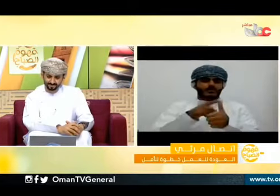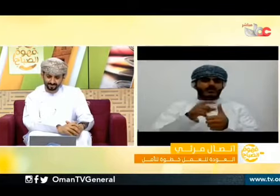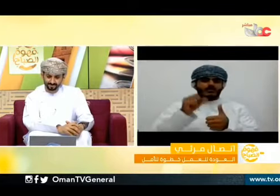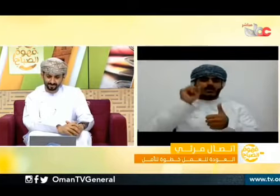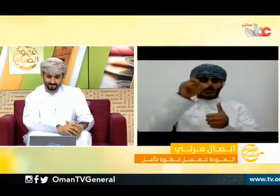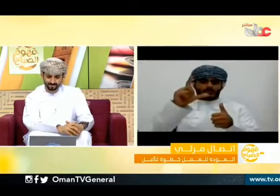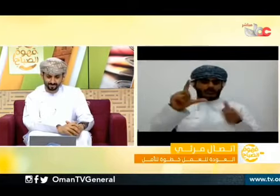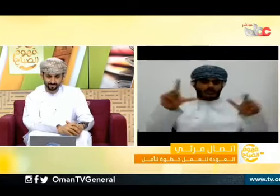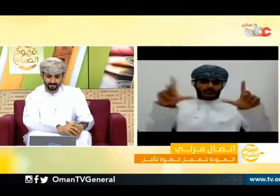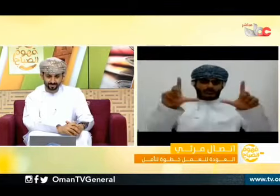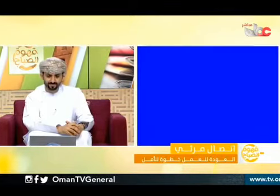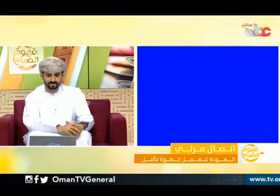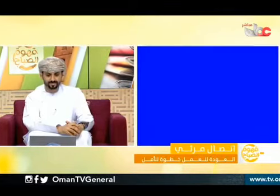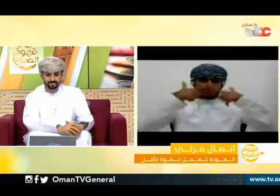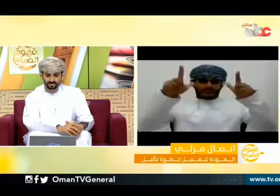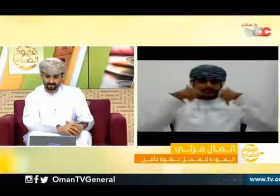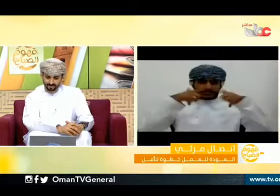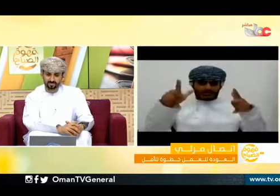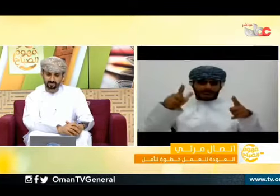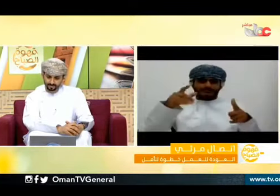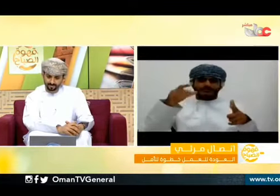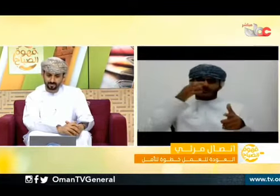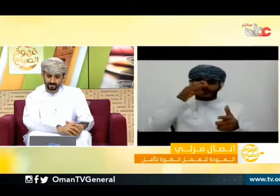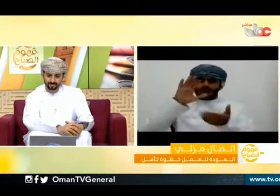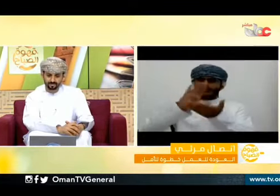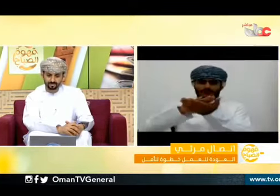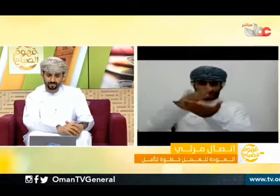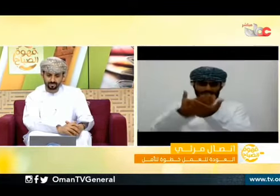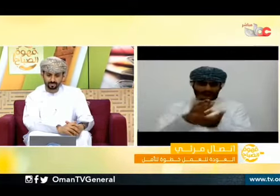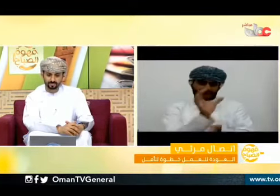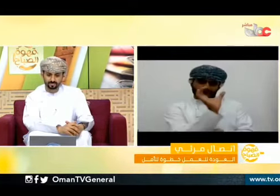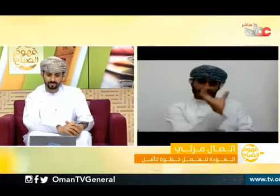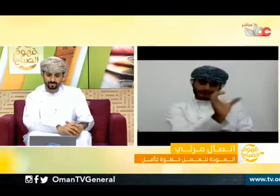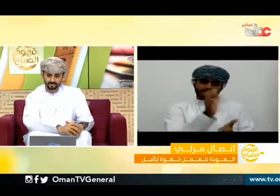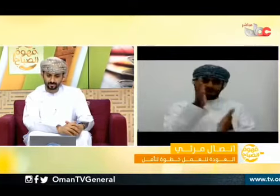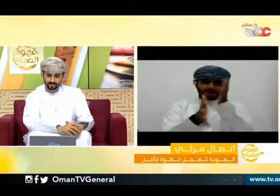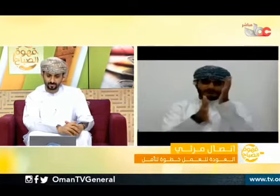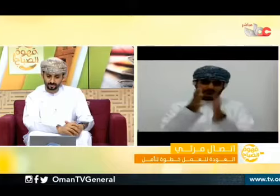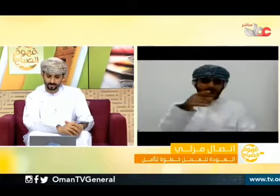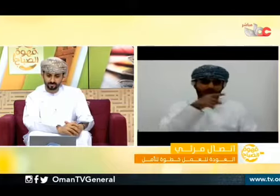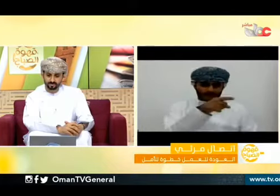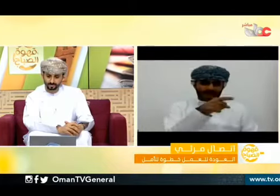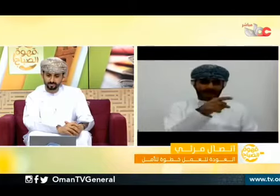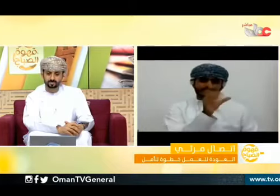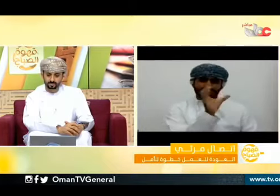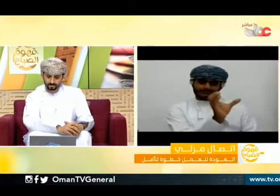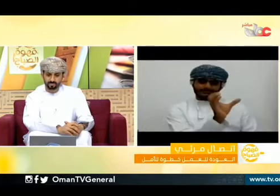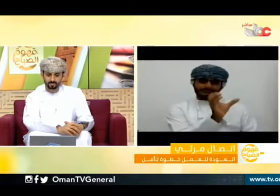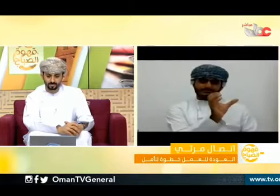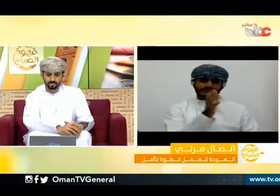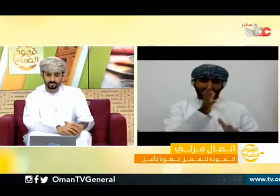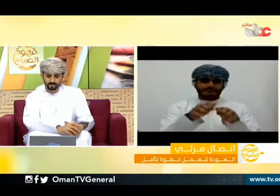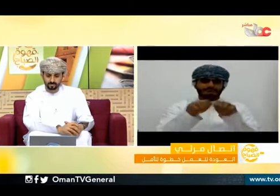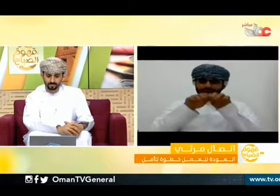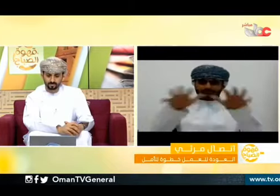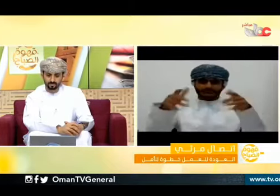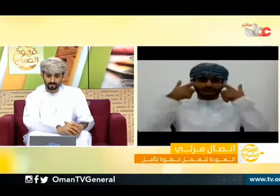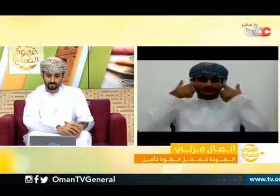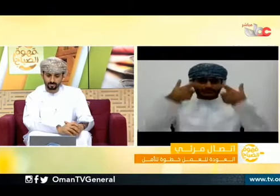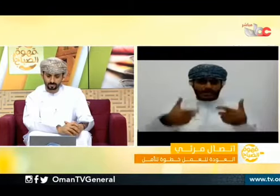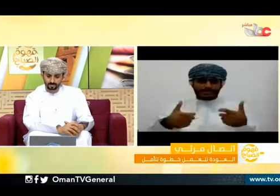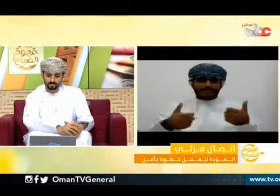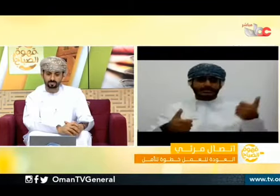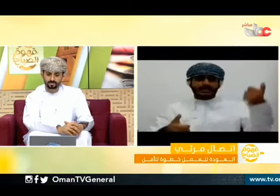نعم، أولا يعني من خلال النشرات الأخبارية متوفرة في